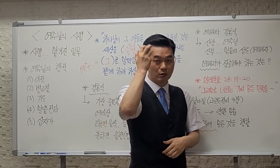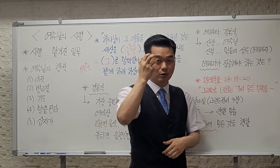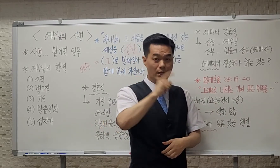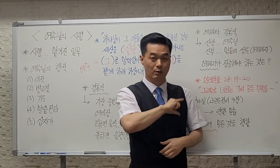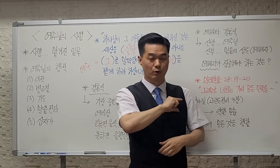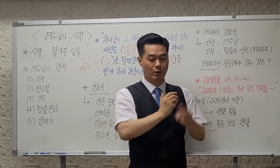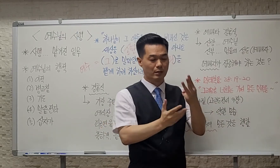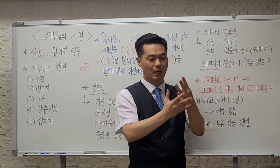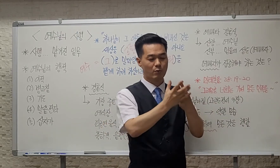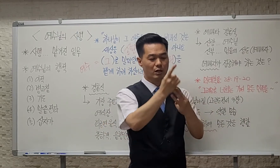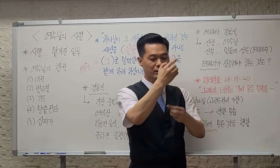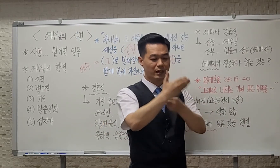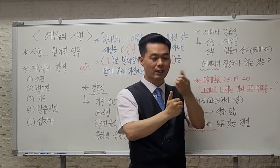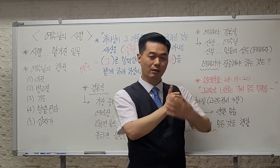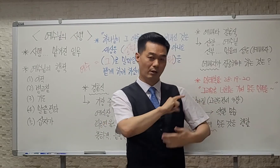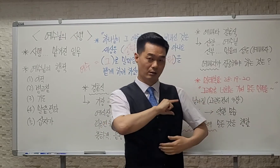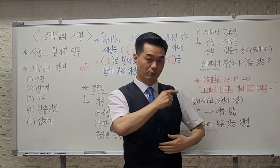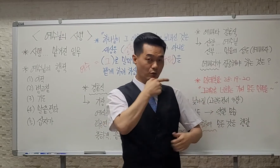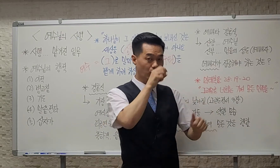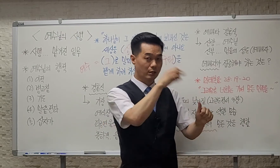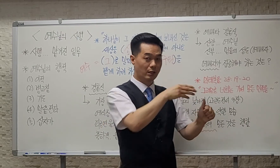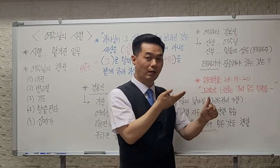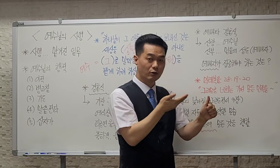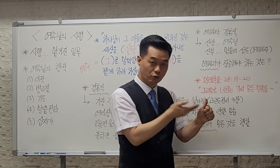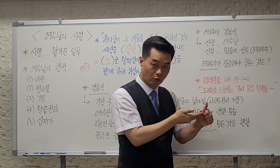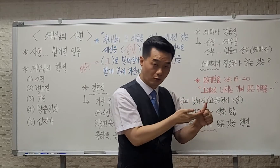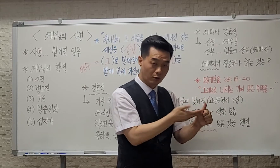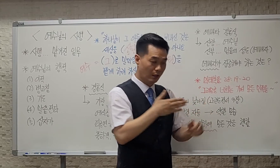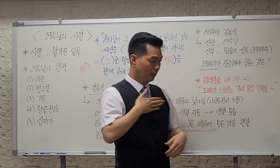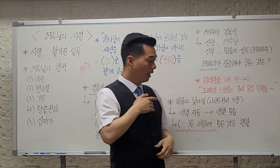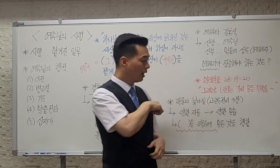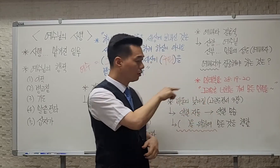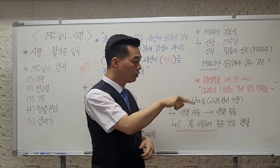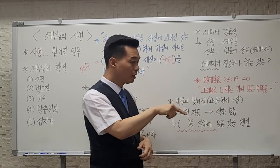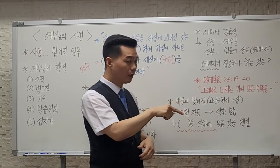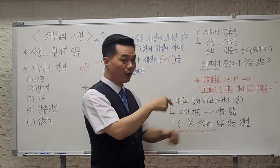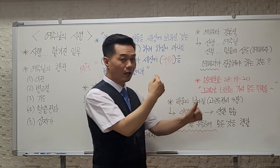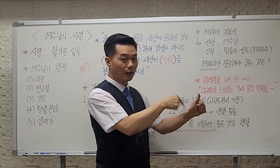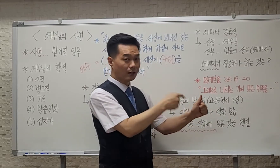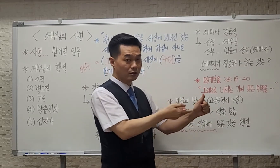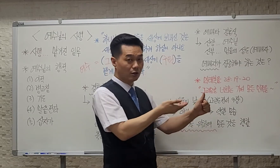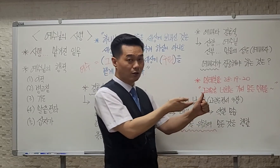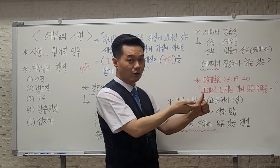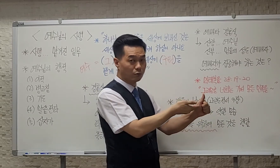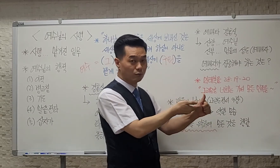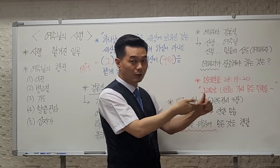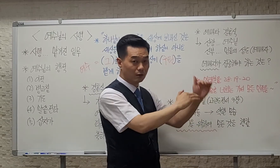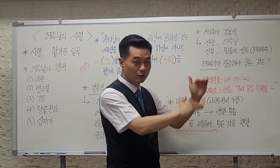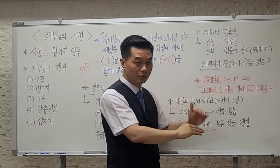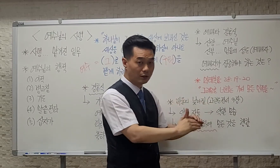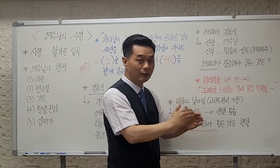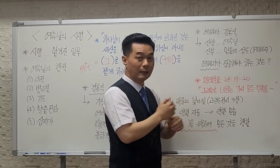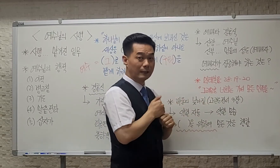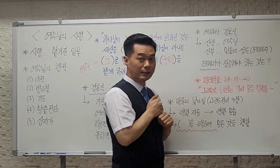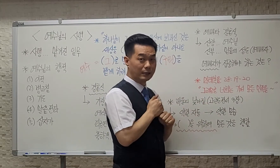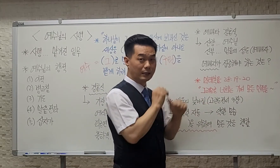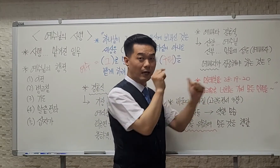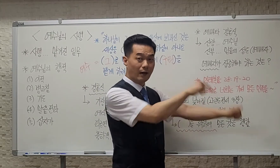성령의 이름으로 삼위일체 하나님의 이름으로 세례를 주고 내가 너희에게 가르쳐 분부한 것을 지키게 하라